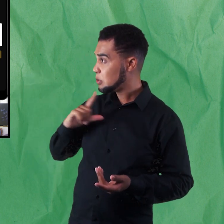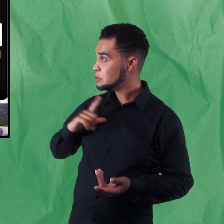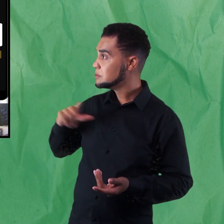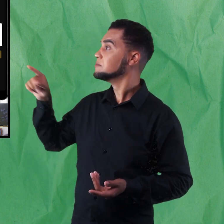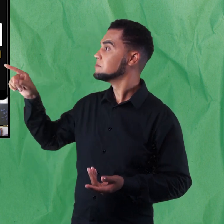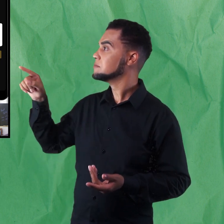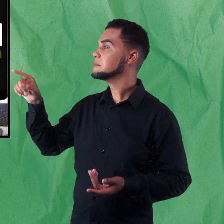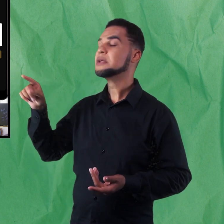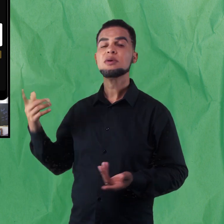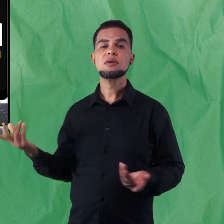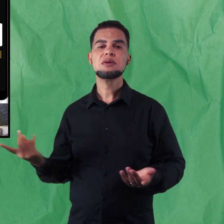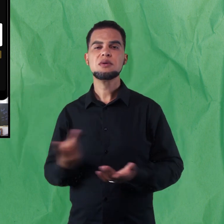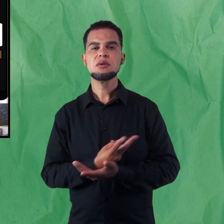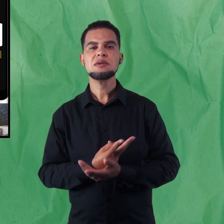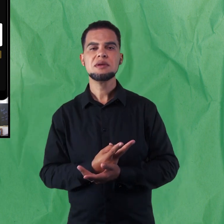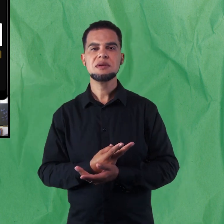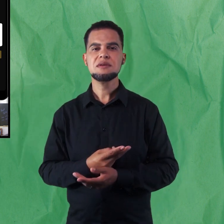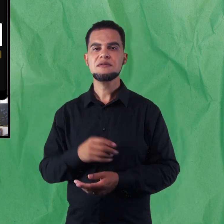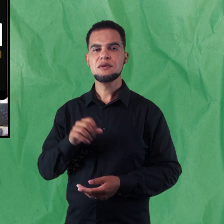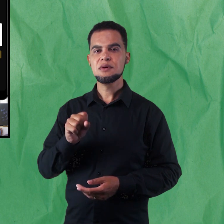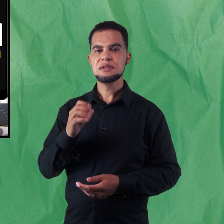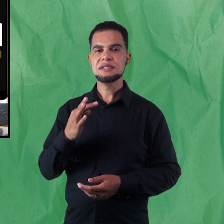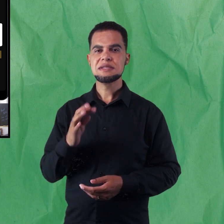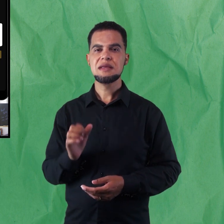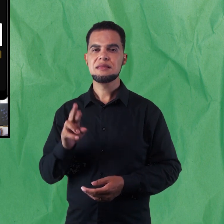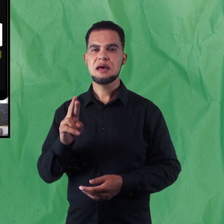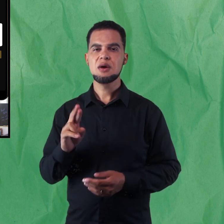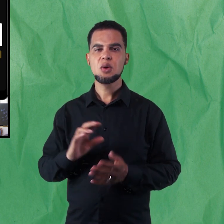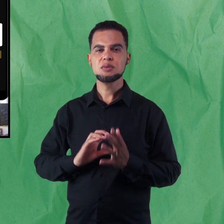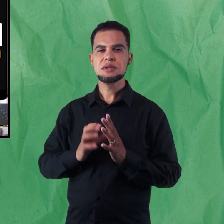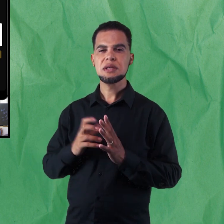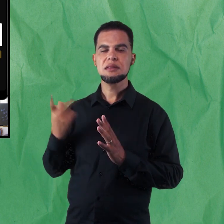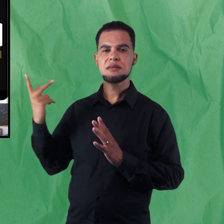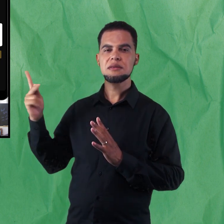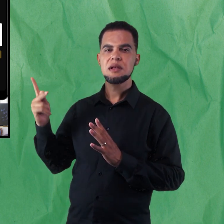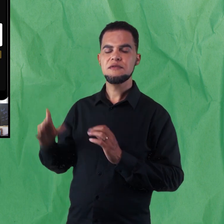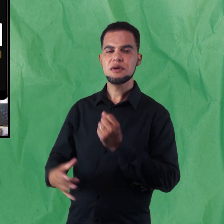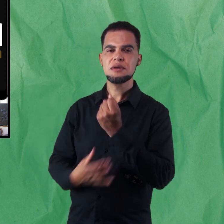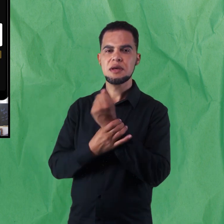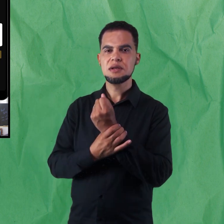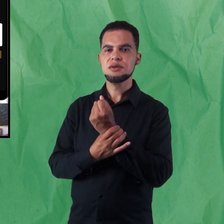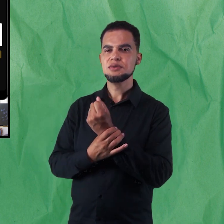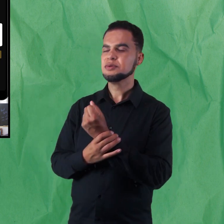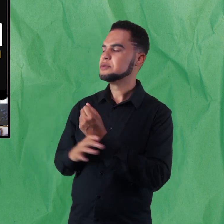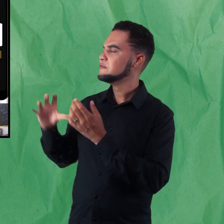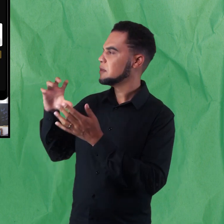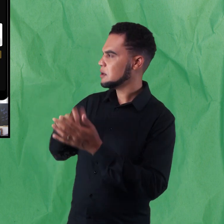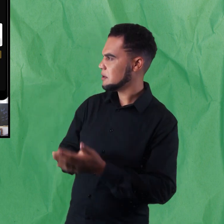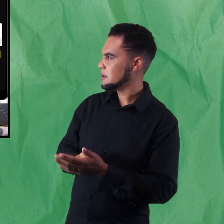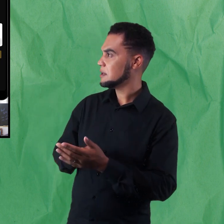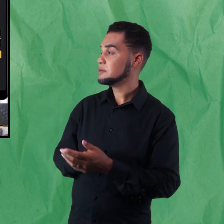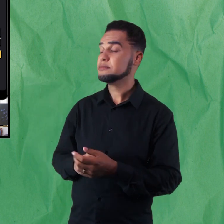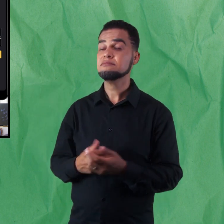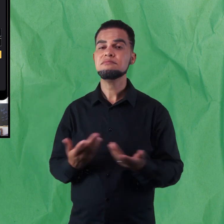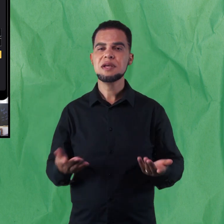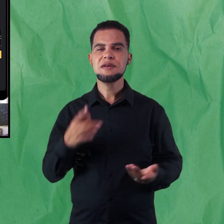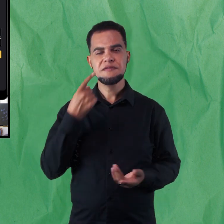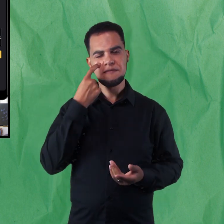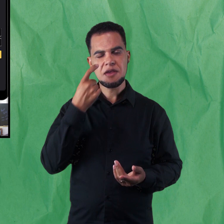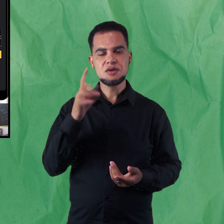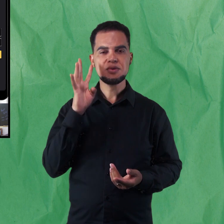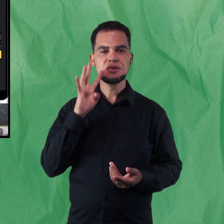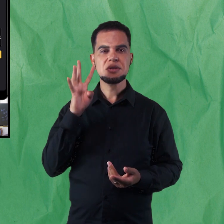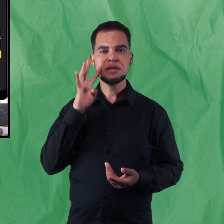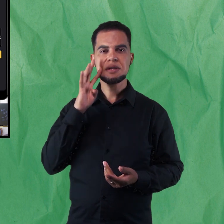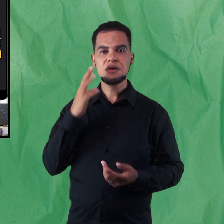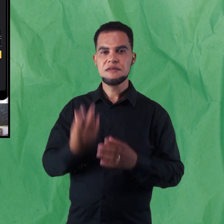né, eu vou setar o meu usuário ali com os dados dele e vou garantir que foi logado. E aí, olha que